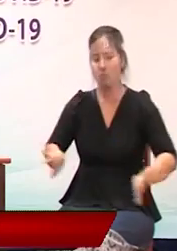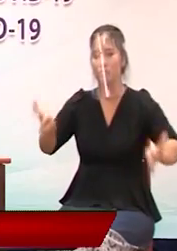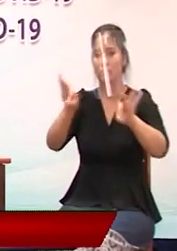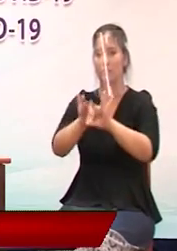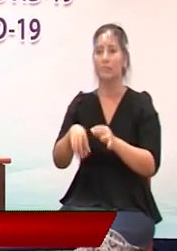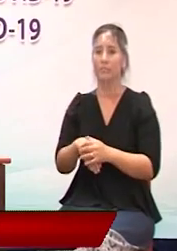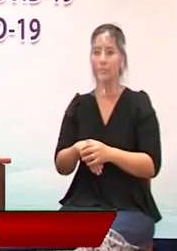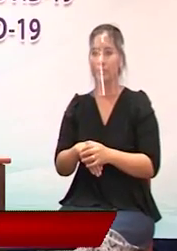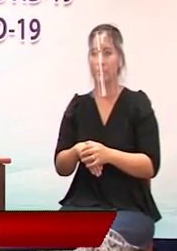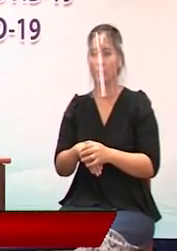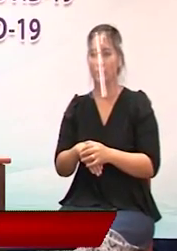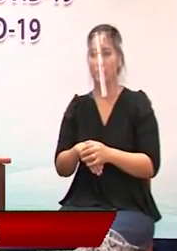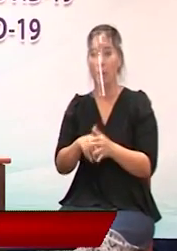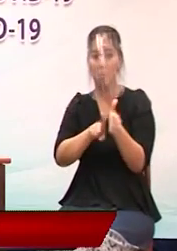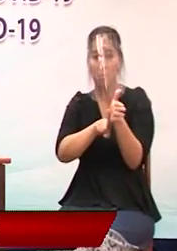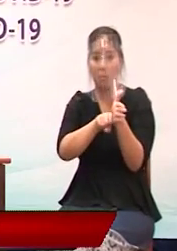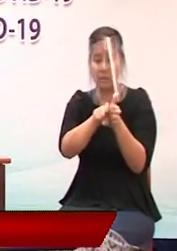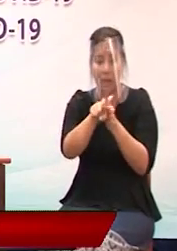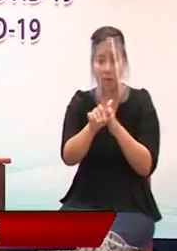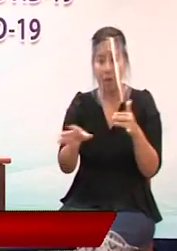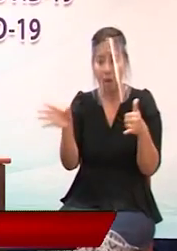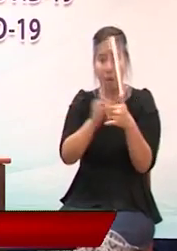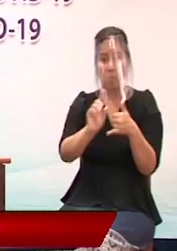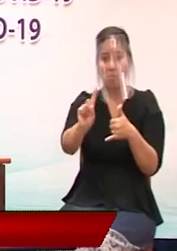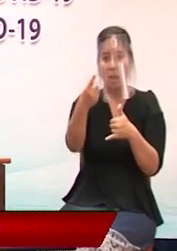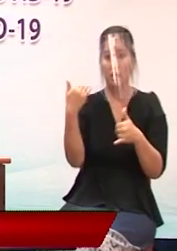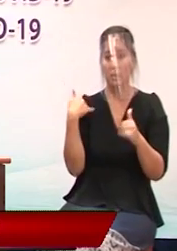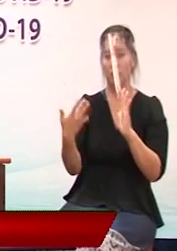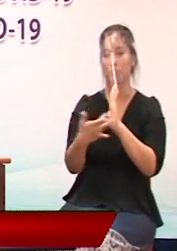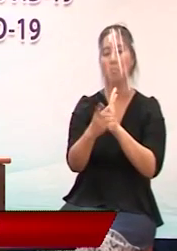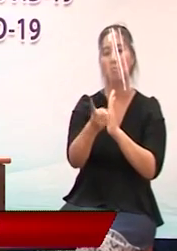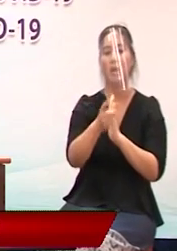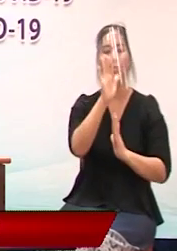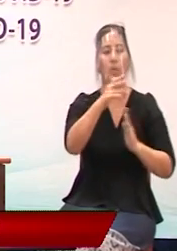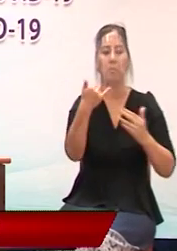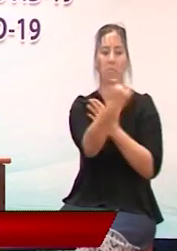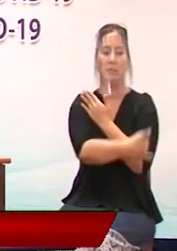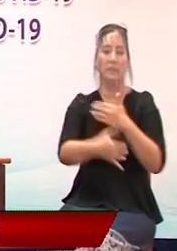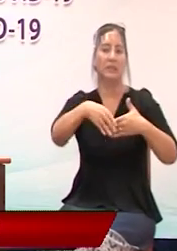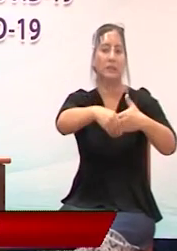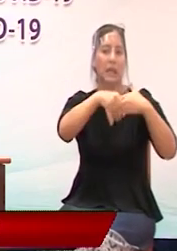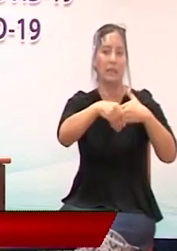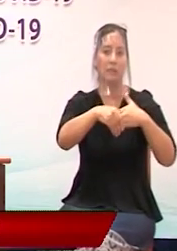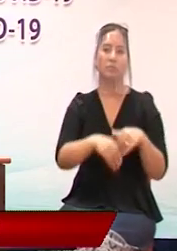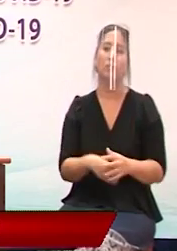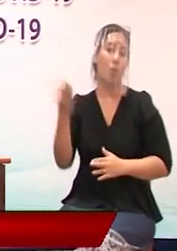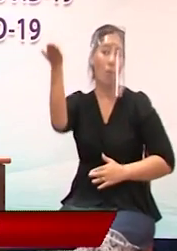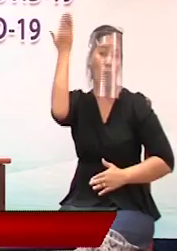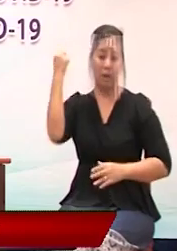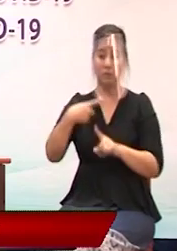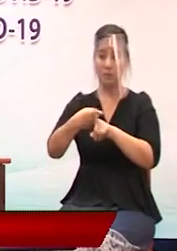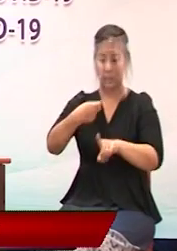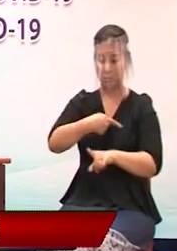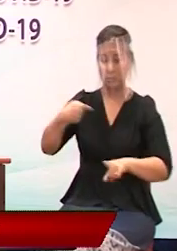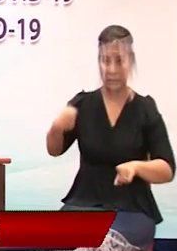กดเชื้อโควิด19คณะสภกิจเพื่อป้องกันควบคุมและแก้ไขการระบาดของพยาธิโควิด19ก็ขอความร่วมมือให้รักษามาตรการป้อง